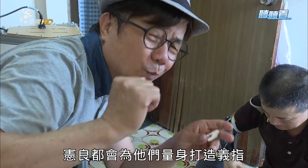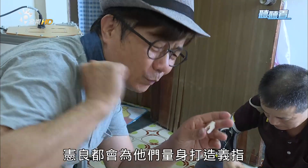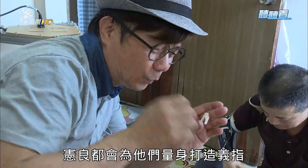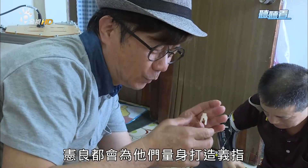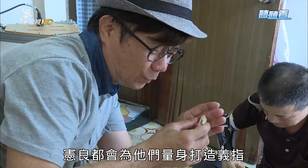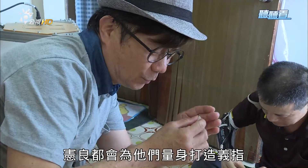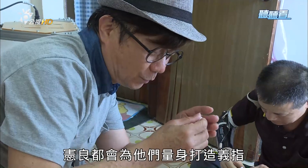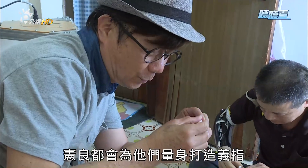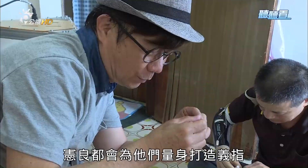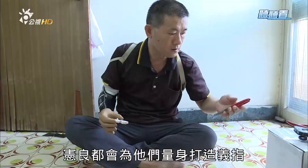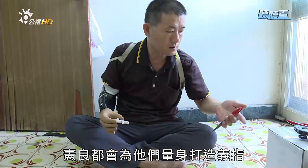们量身打造义纸。